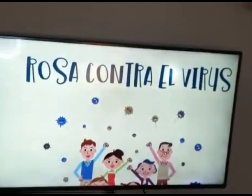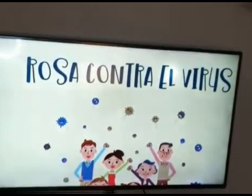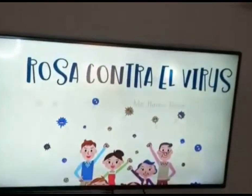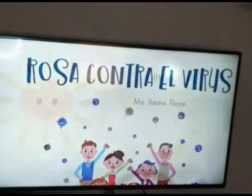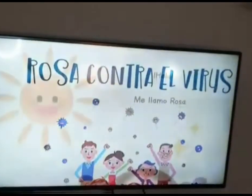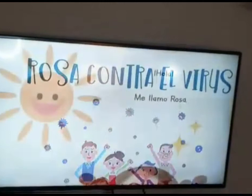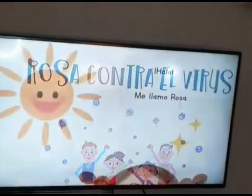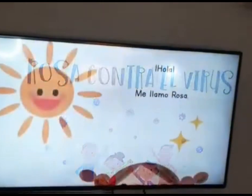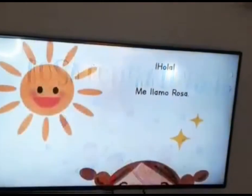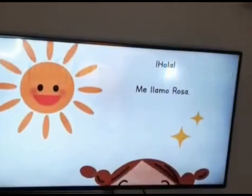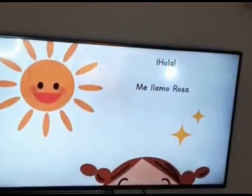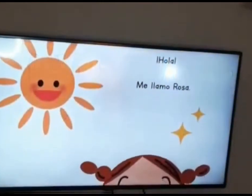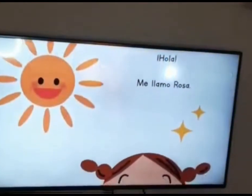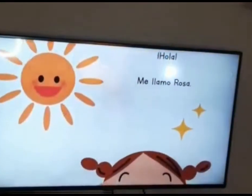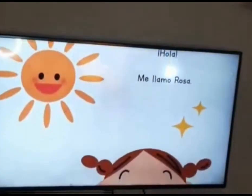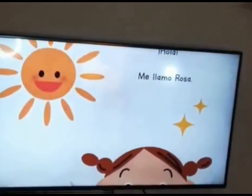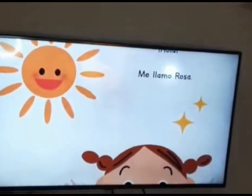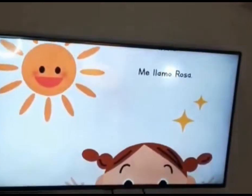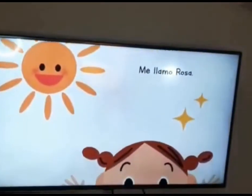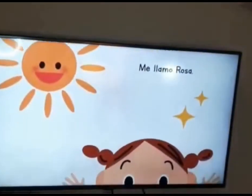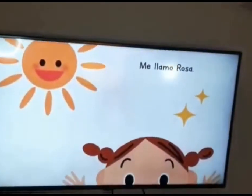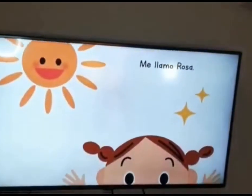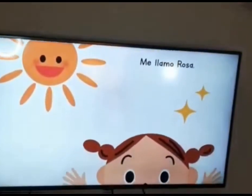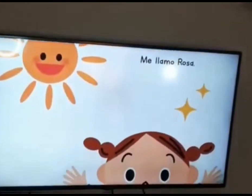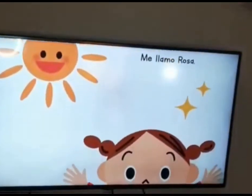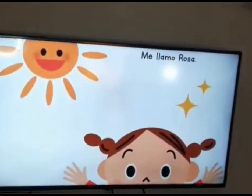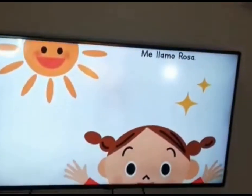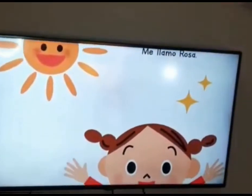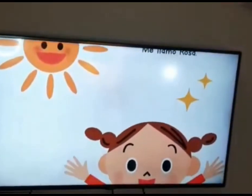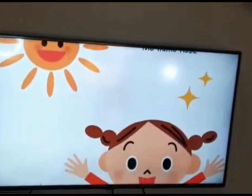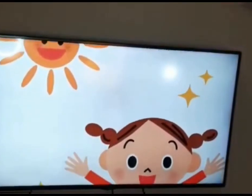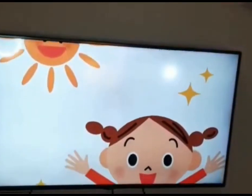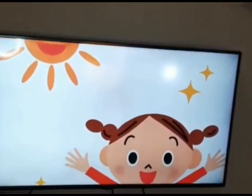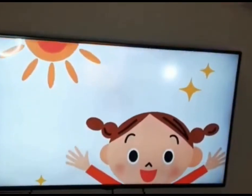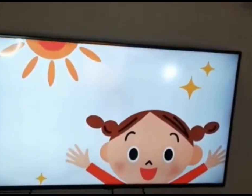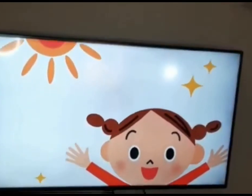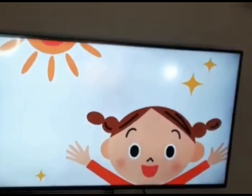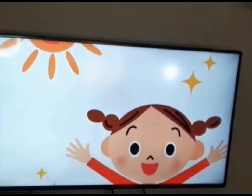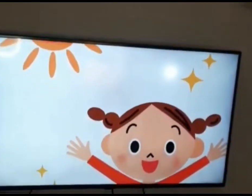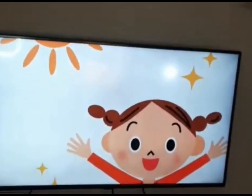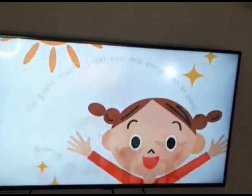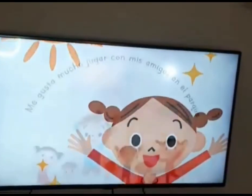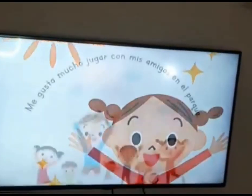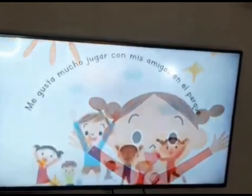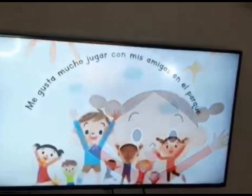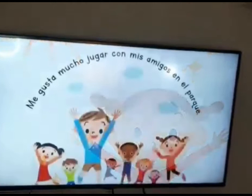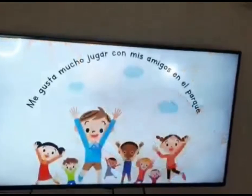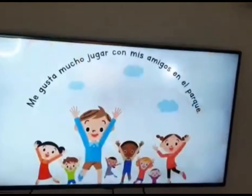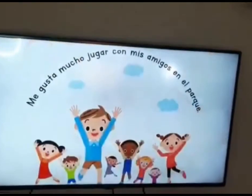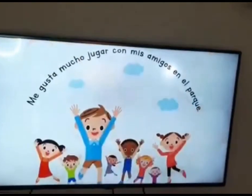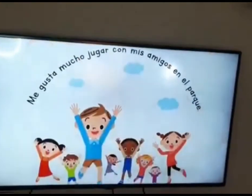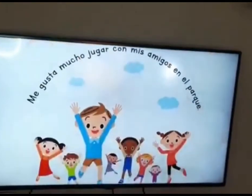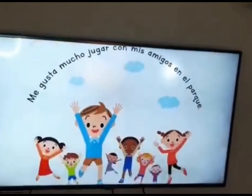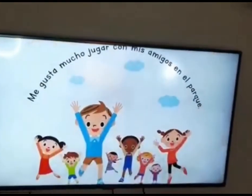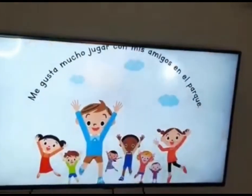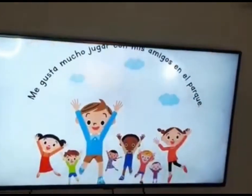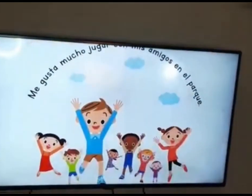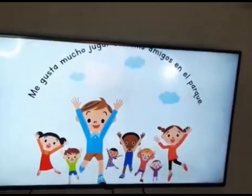Rosa contra el virus. Hola, me llamo Rosa y me gusta mucho jugar con mis